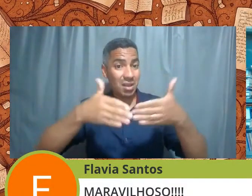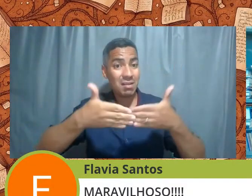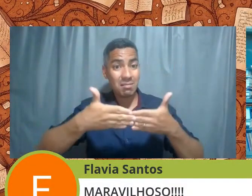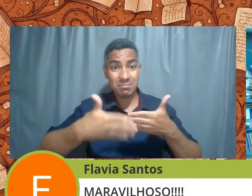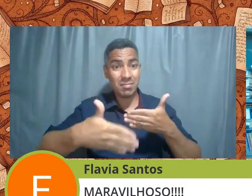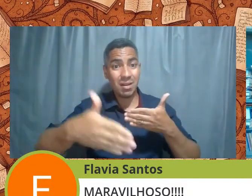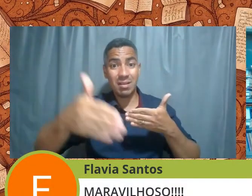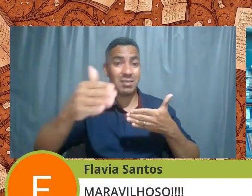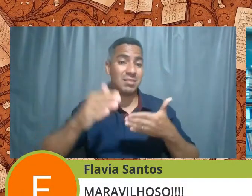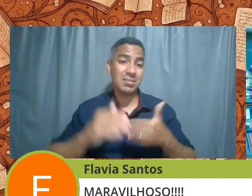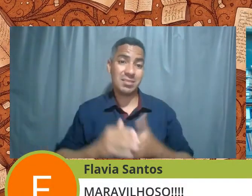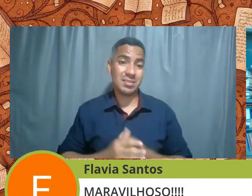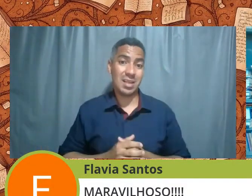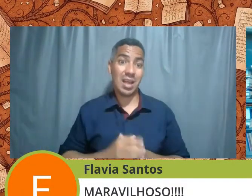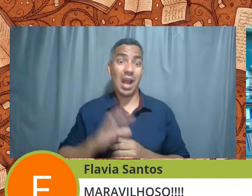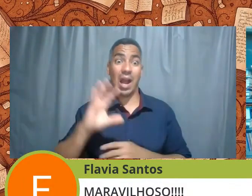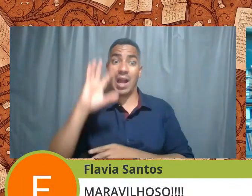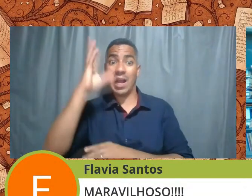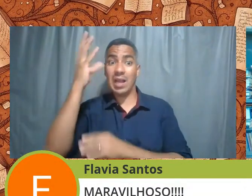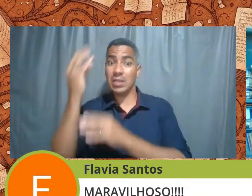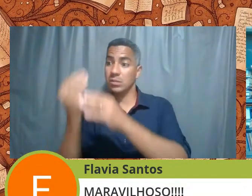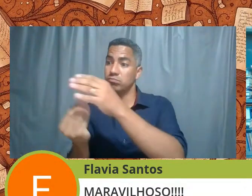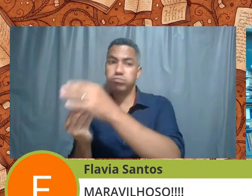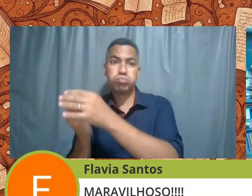daquilo que se chama de uma